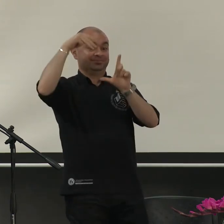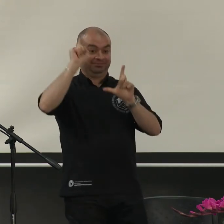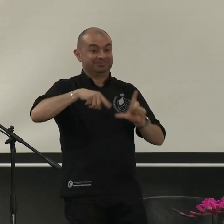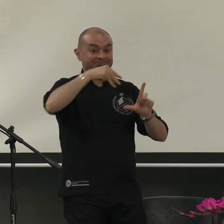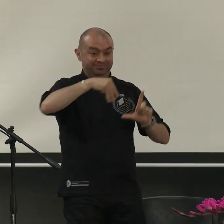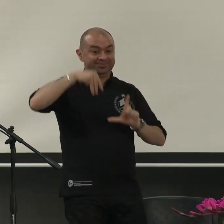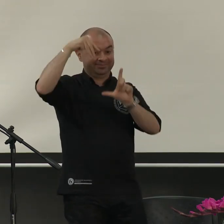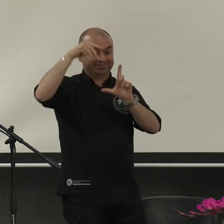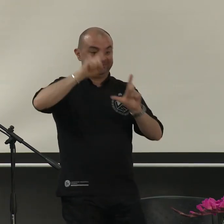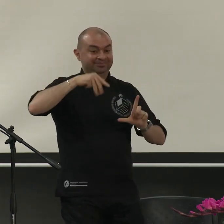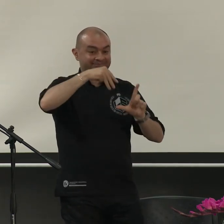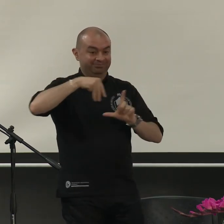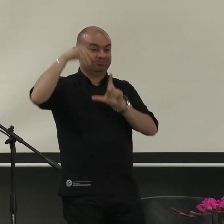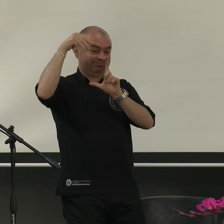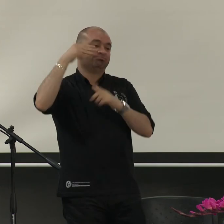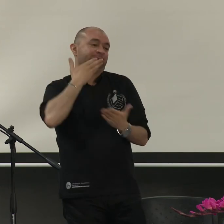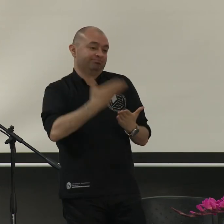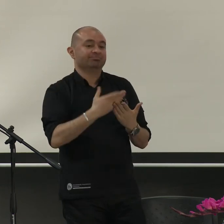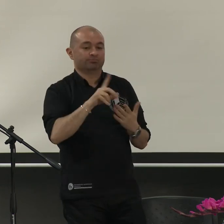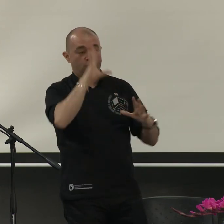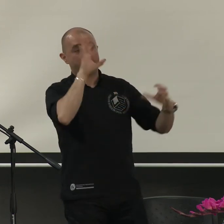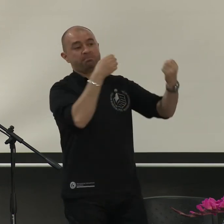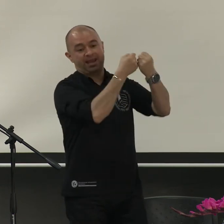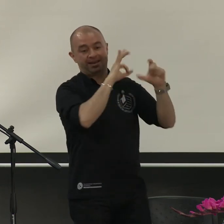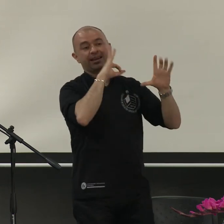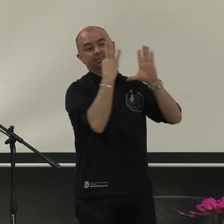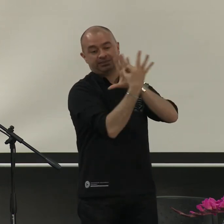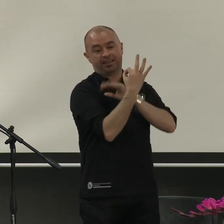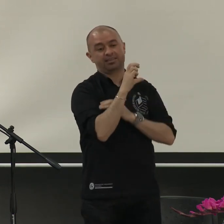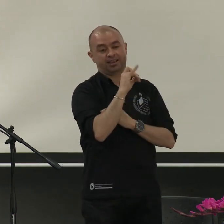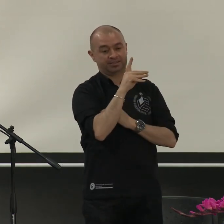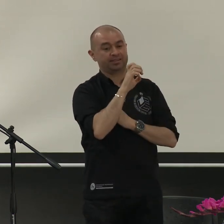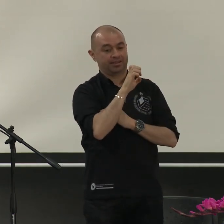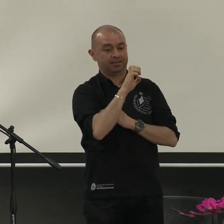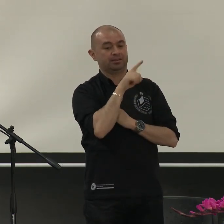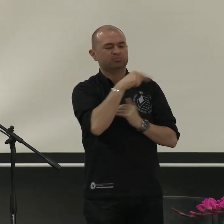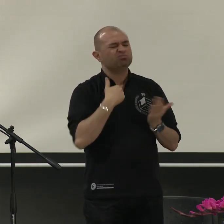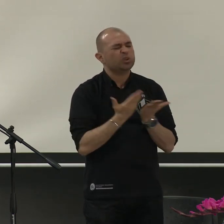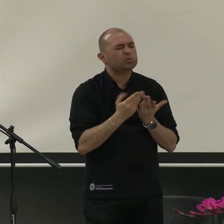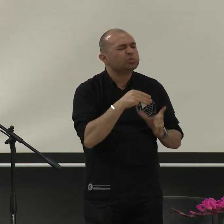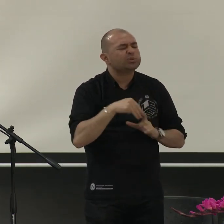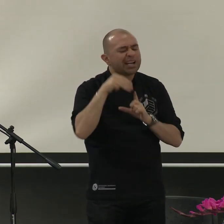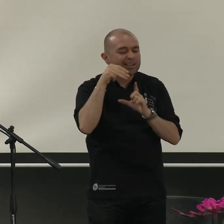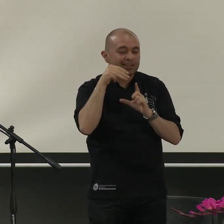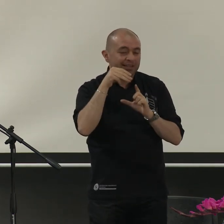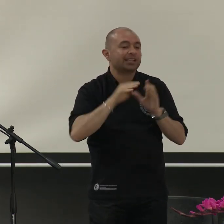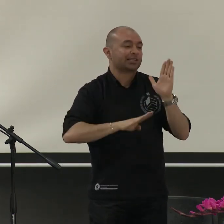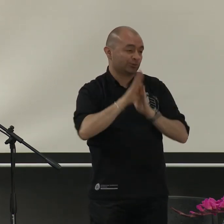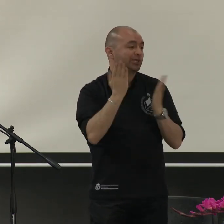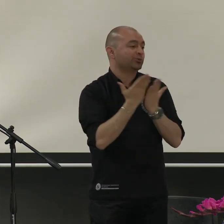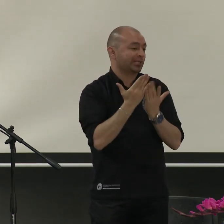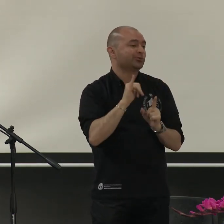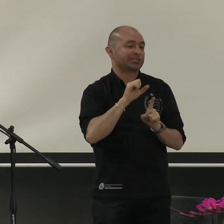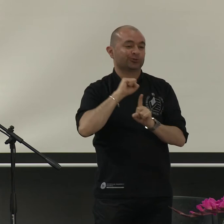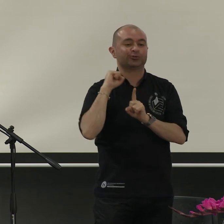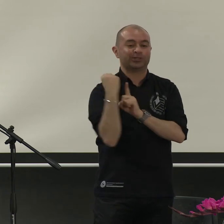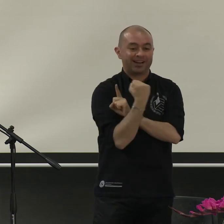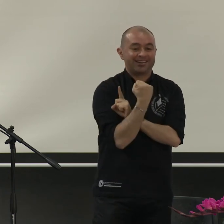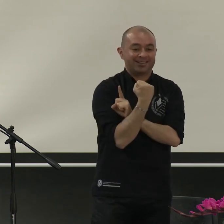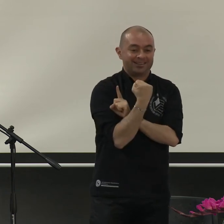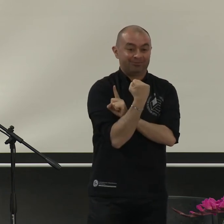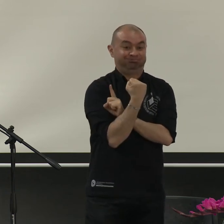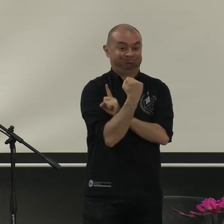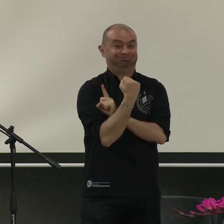propuesto les decía también logré mi magister gracias al convenio de la universidad con sinde